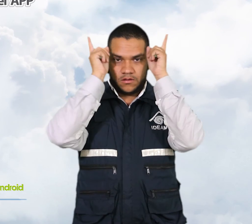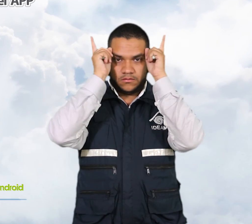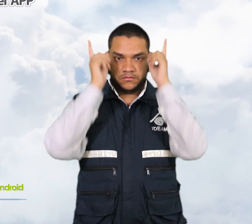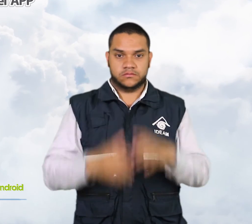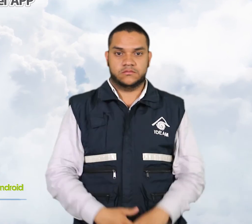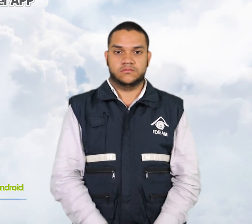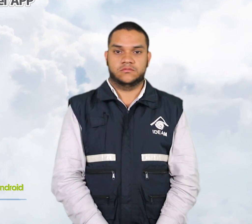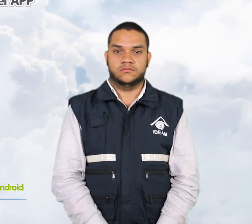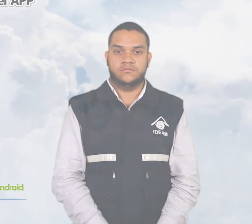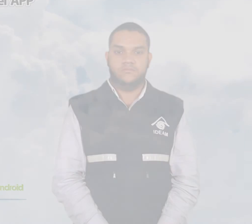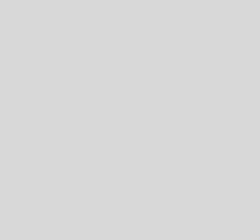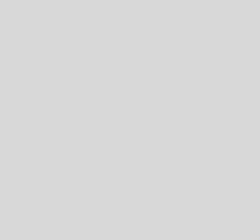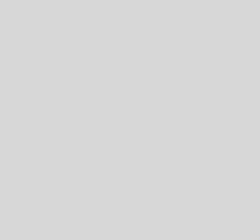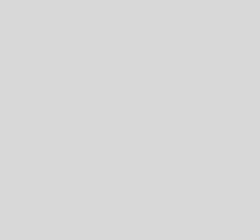Android.